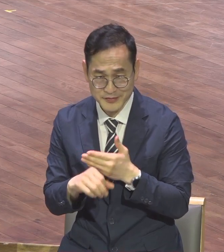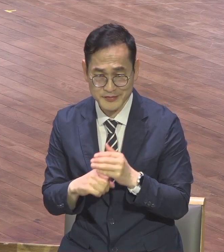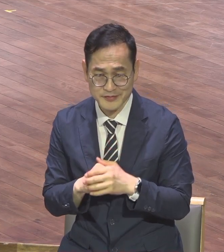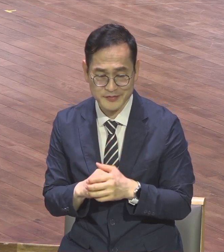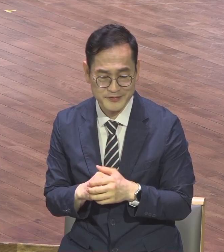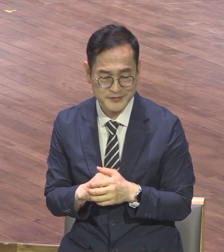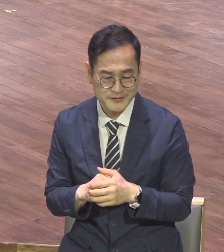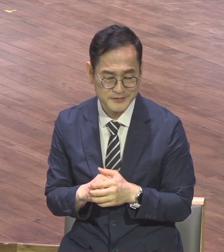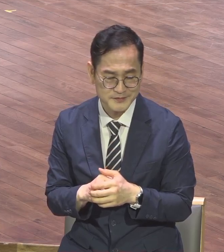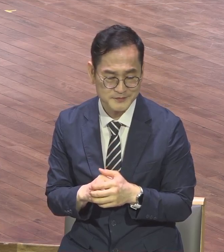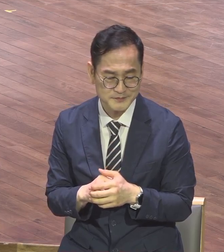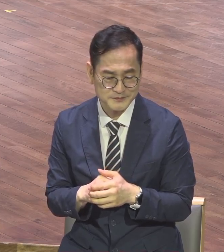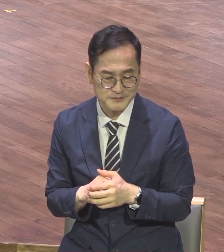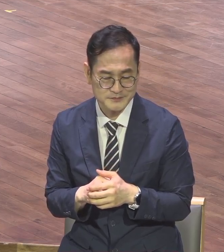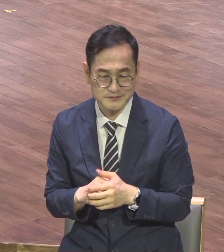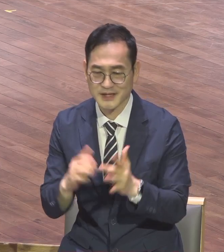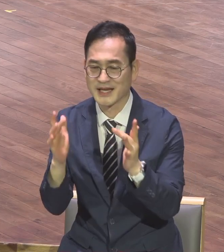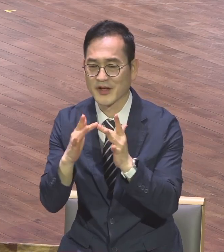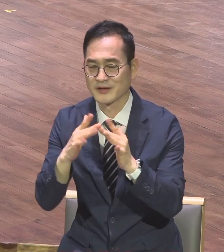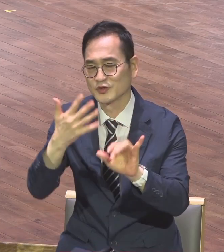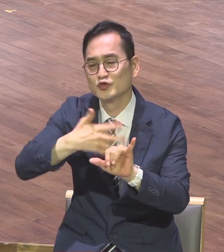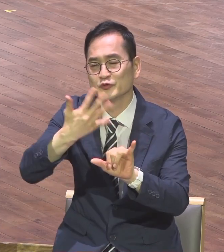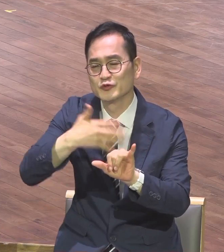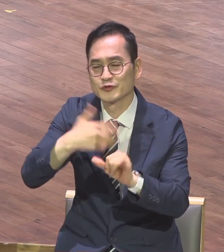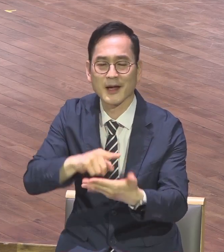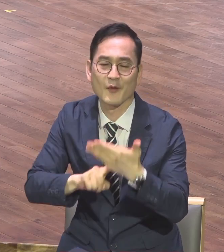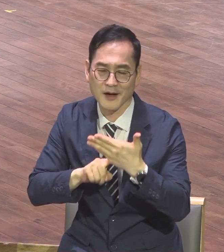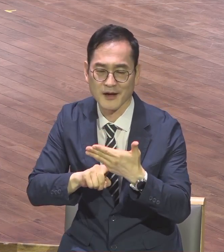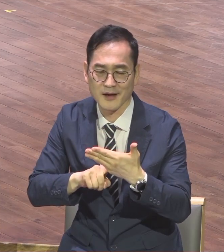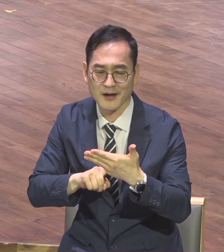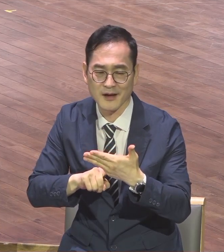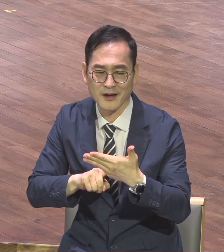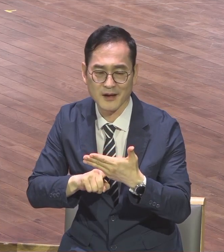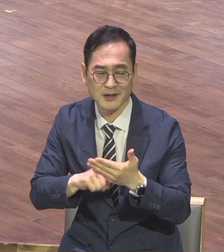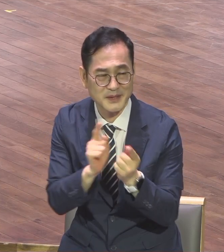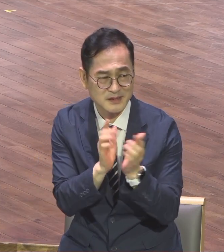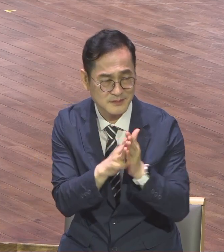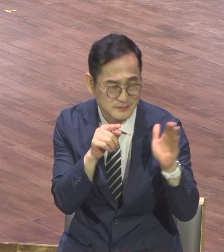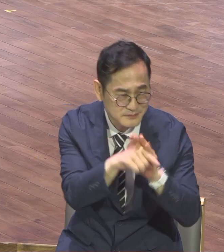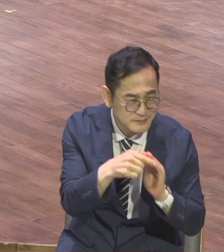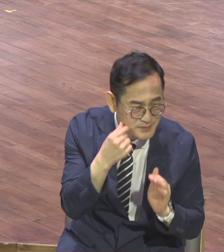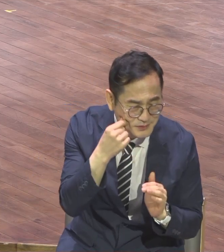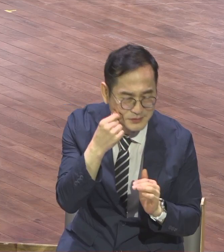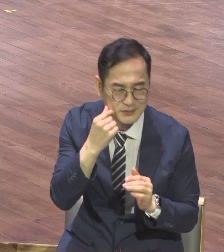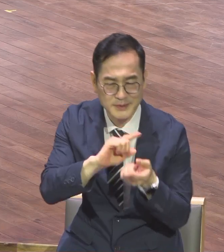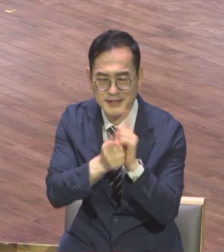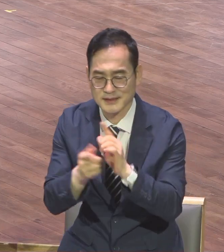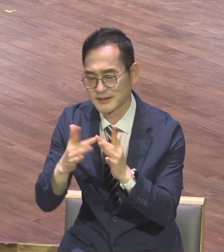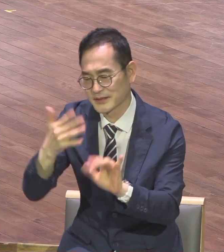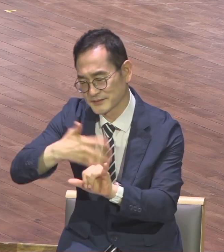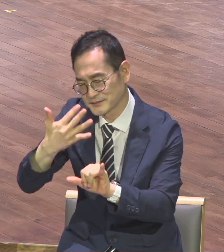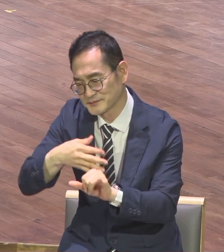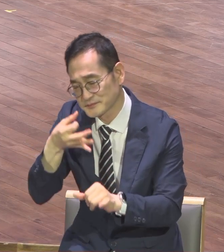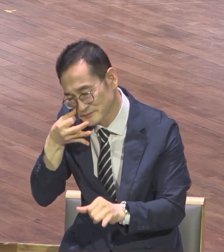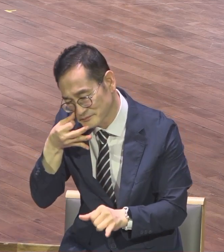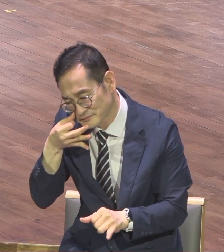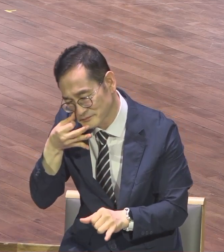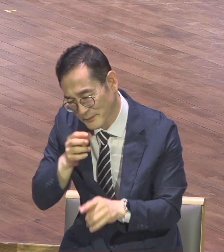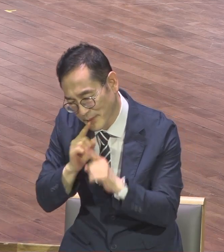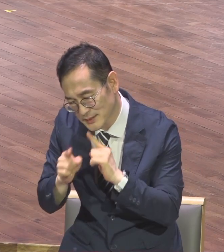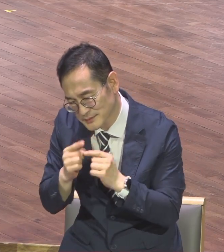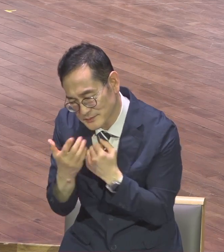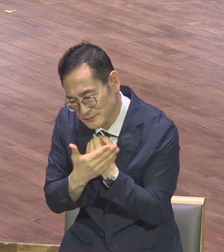WRC 모든 일정은 그렇게 온라인 생방송으로 나가기 때문에 온라인으로 메시지 들으면 돼요. 메시지